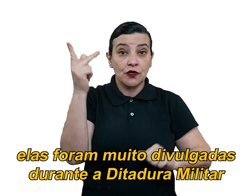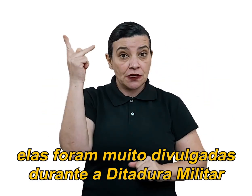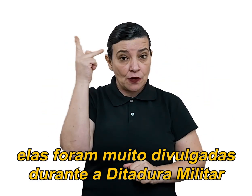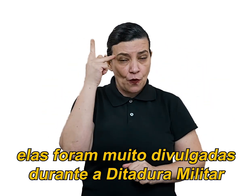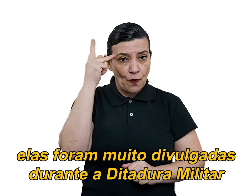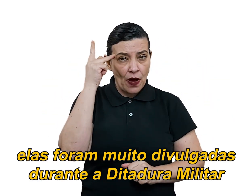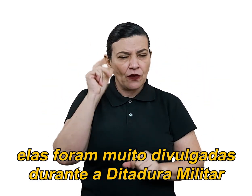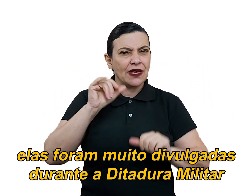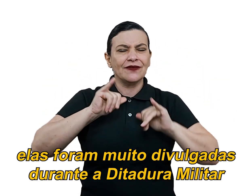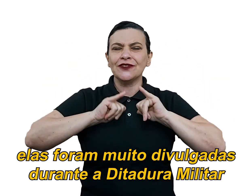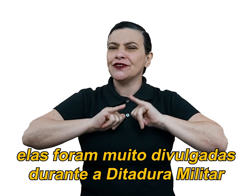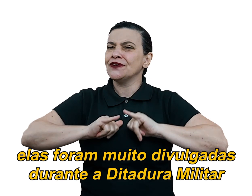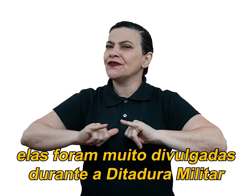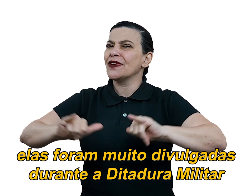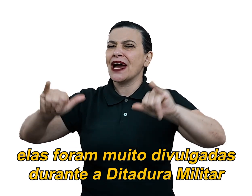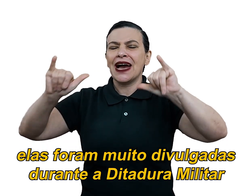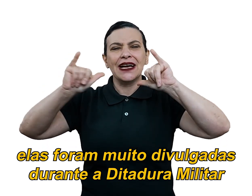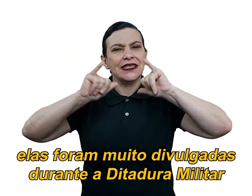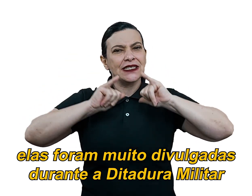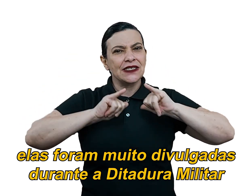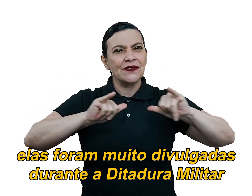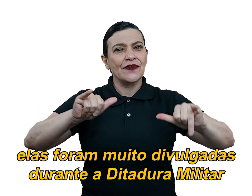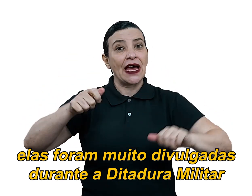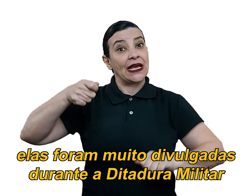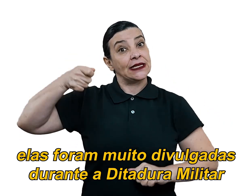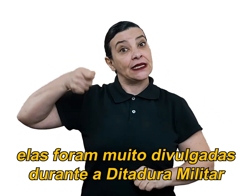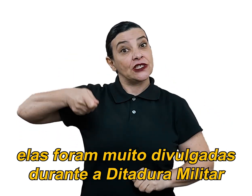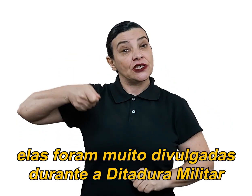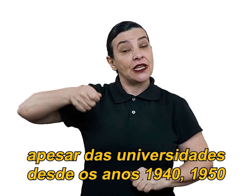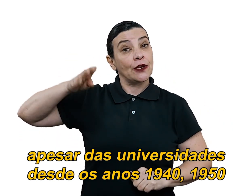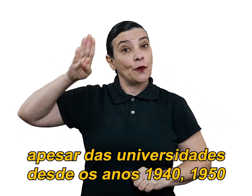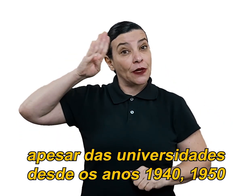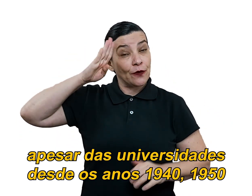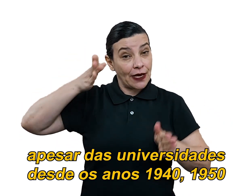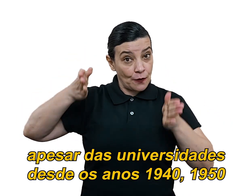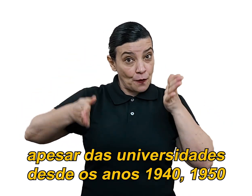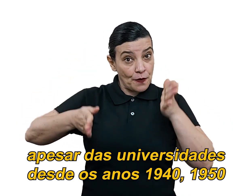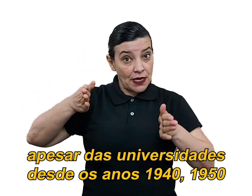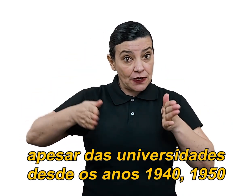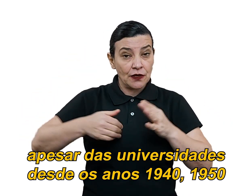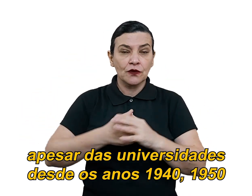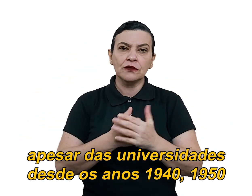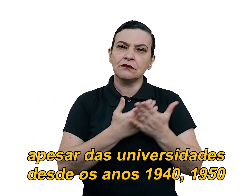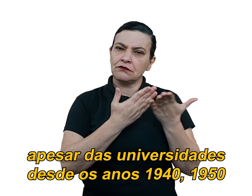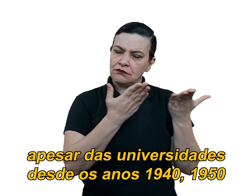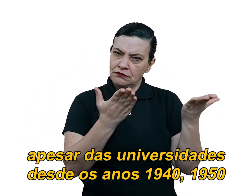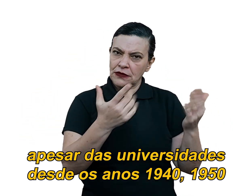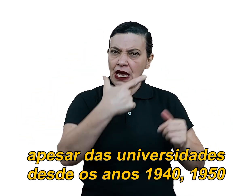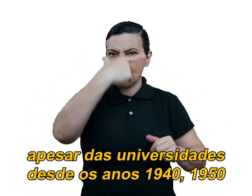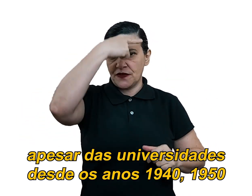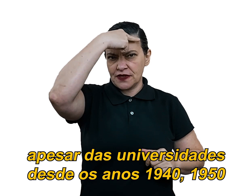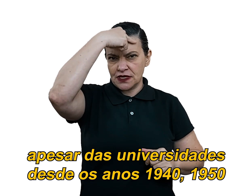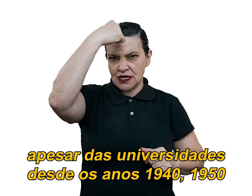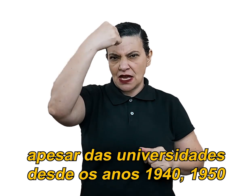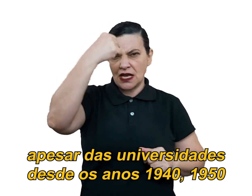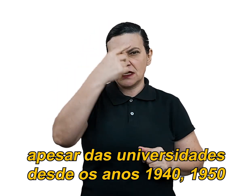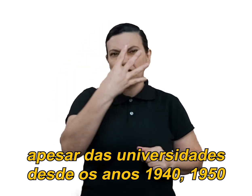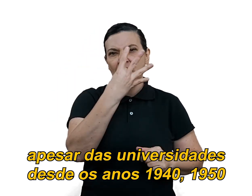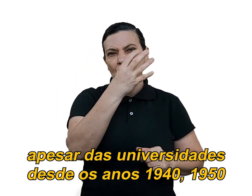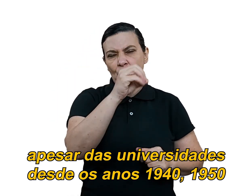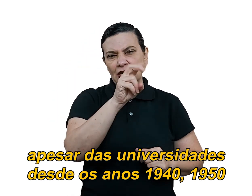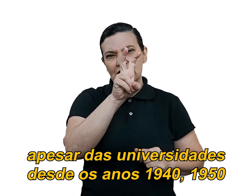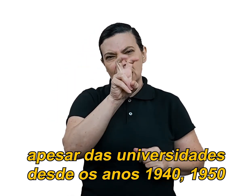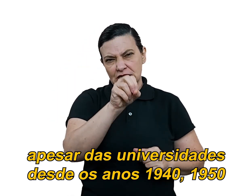elas foram muito divulgadas durante a ditadura militar, apesar das universidades, desde os